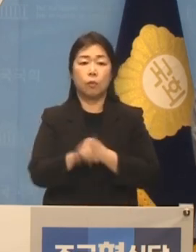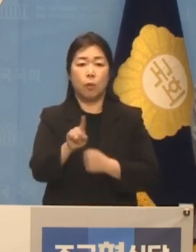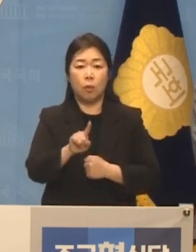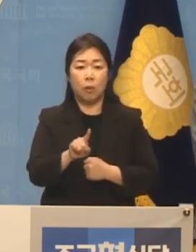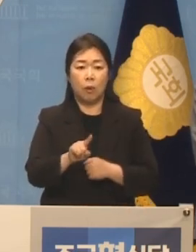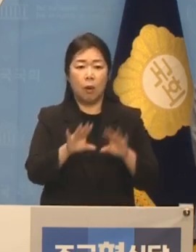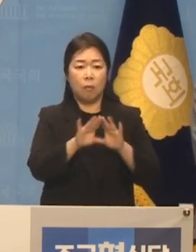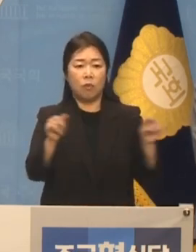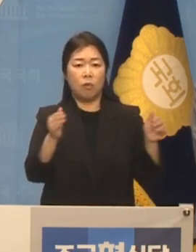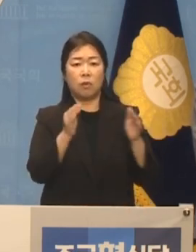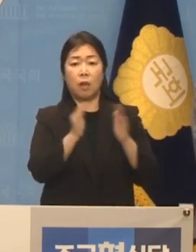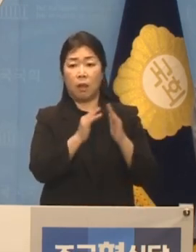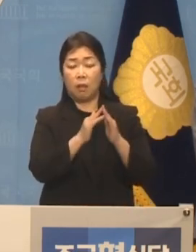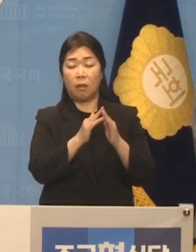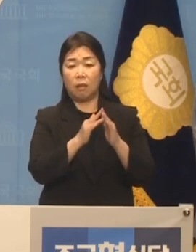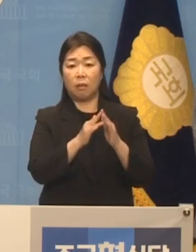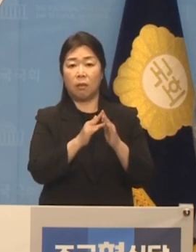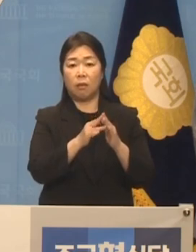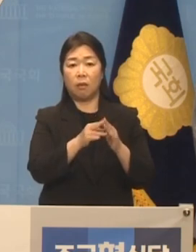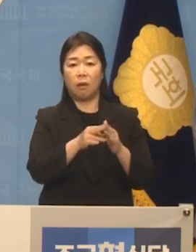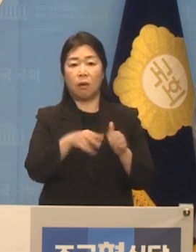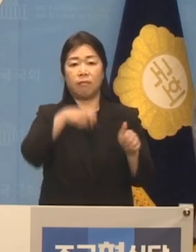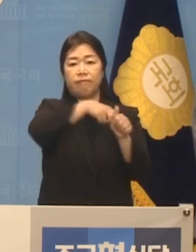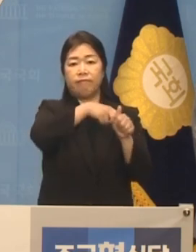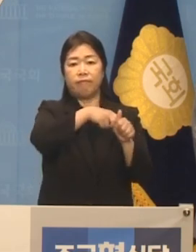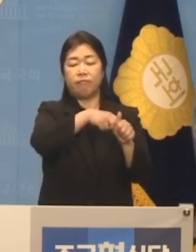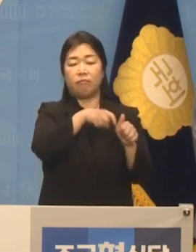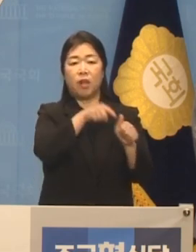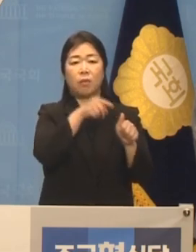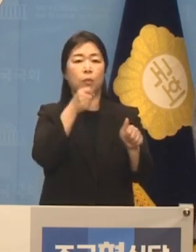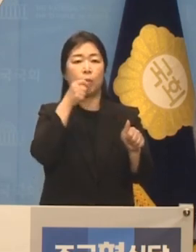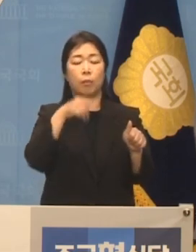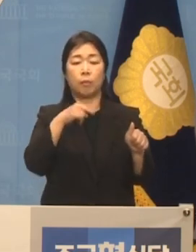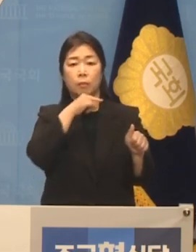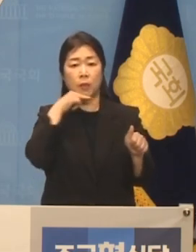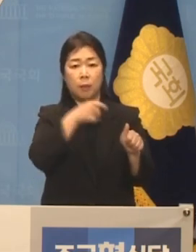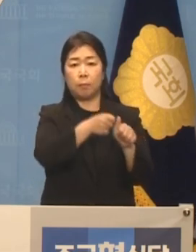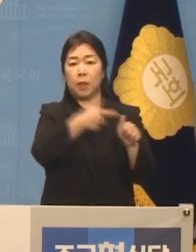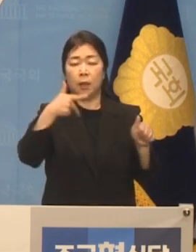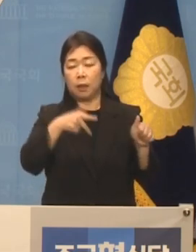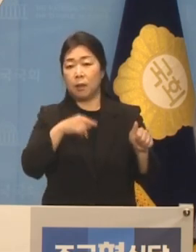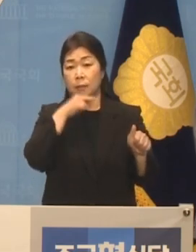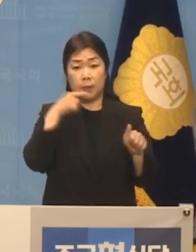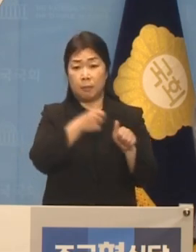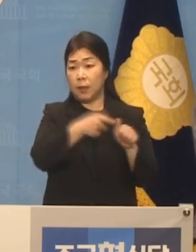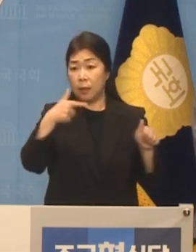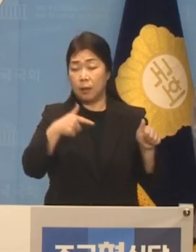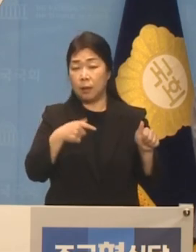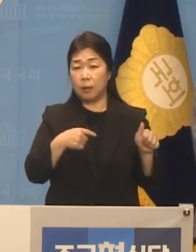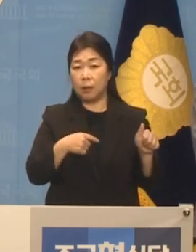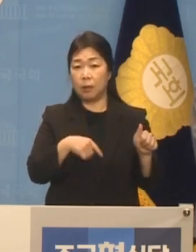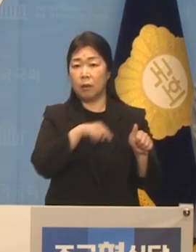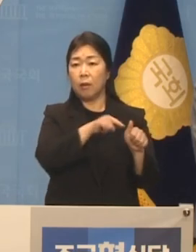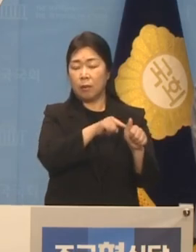부동산에 빨대를 꽂아서 수많은 사람들을 고통에 빠뜨리는 이 불로소득 계급이라고 할 수 있겠습니다.